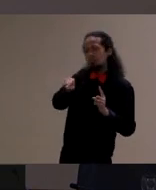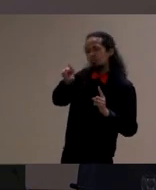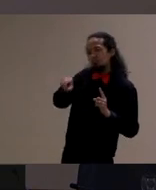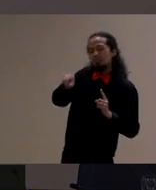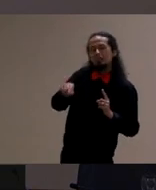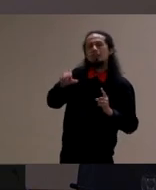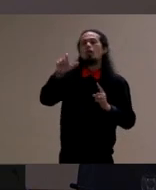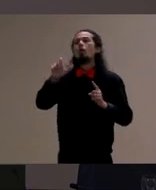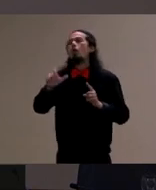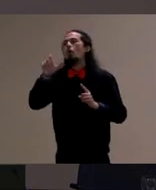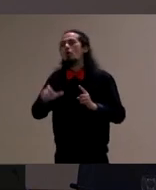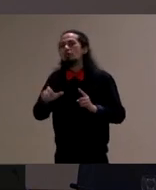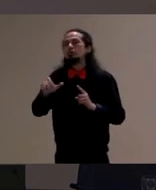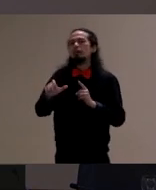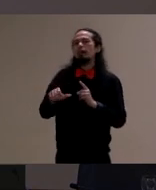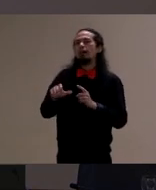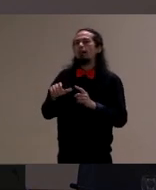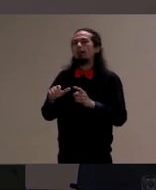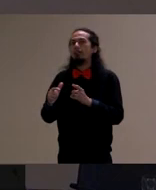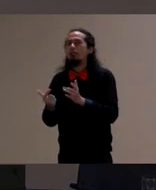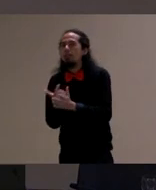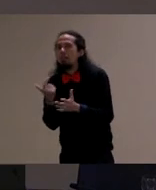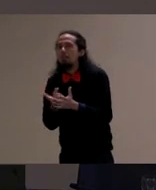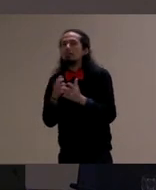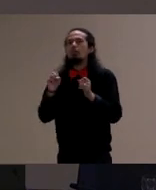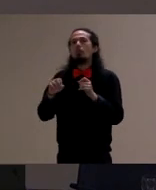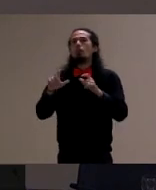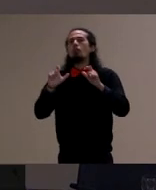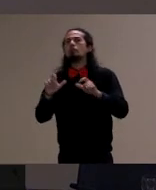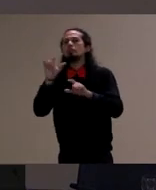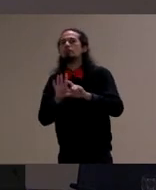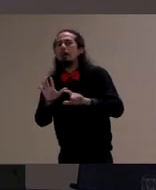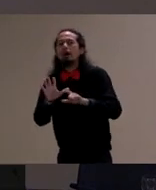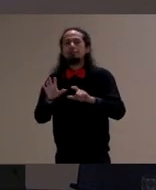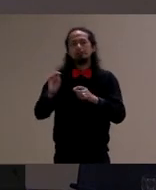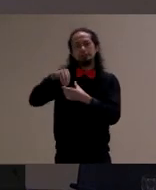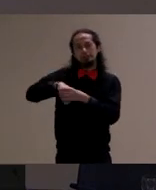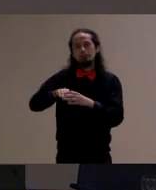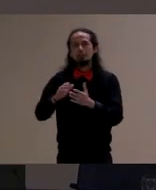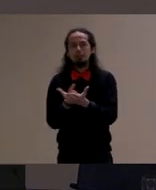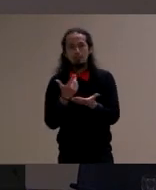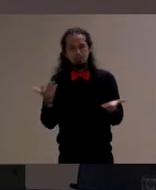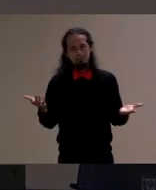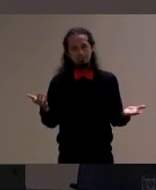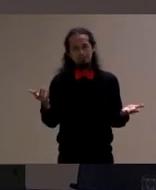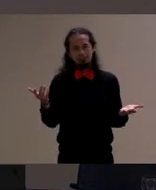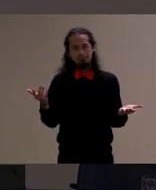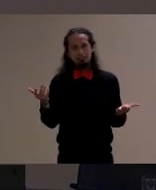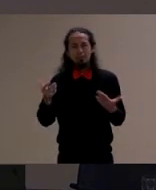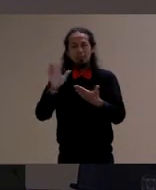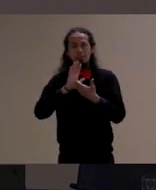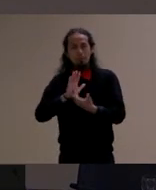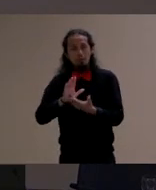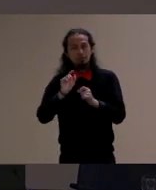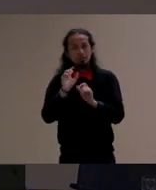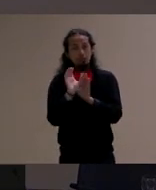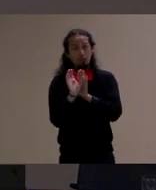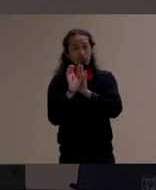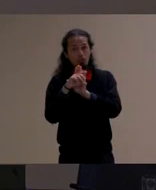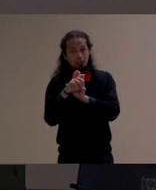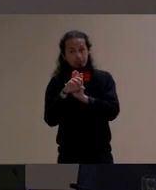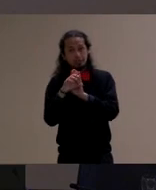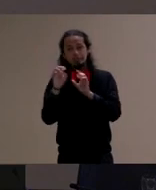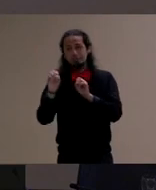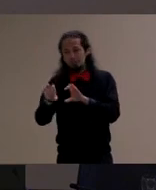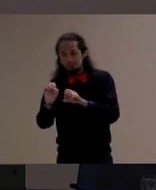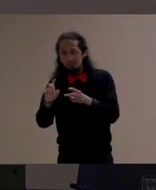de um livro né então isso revela né concepção de educação concepção